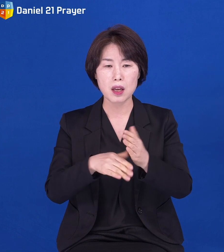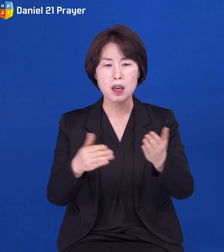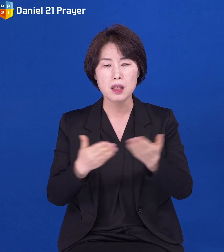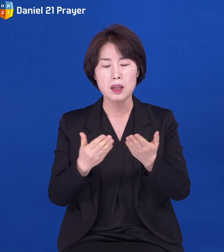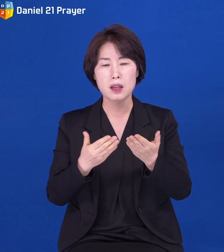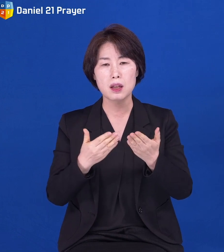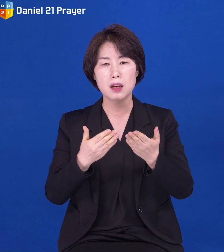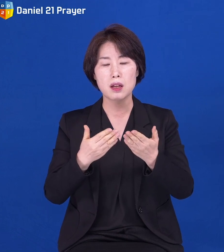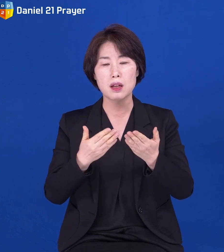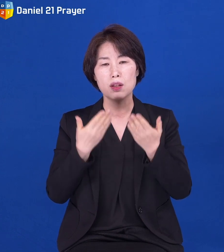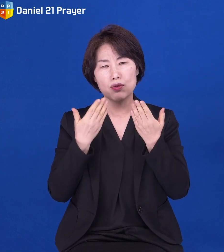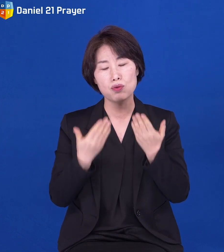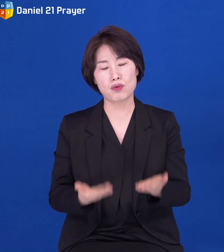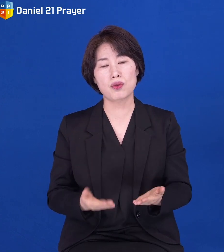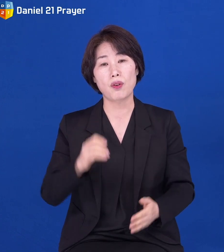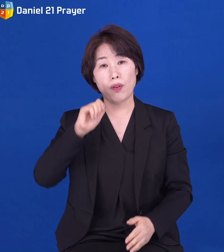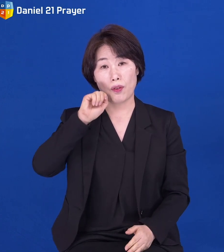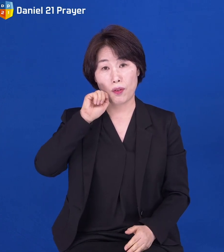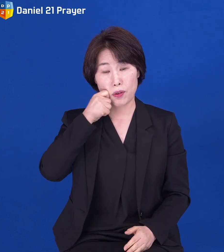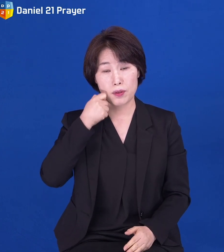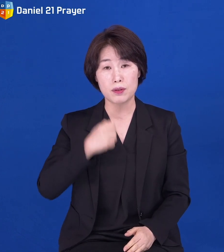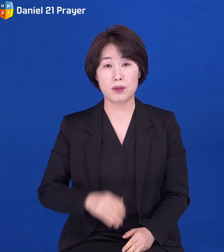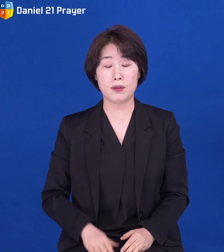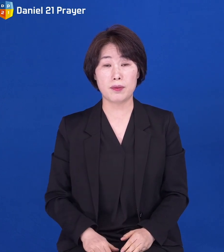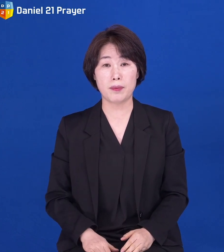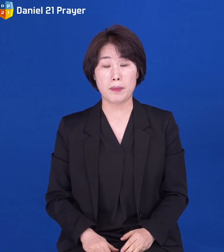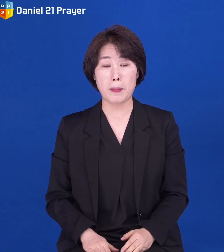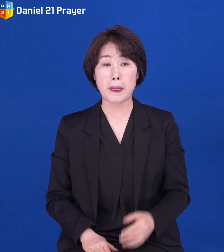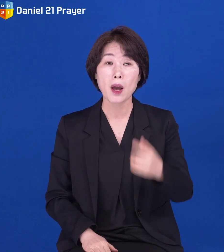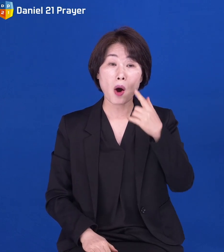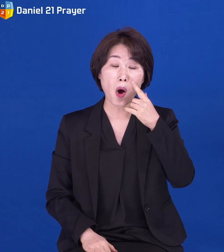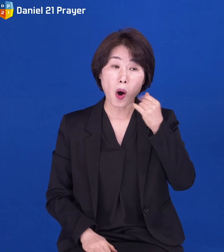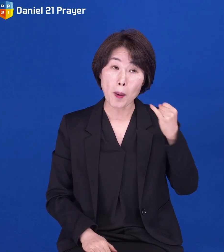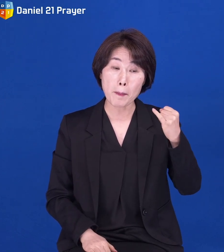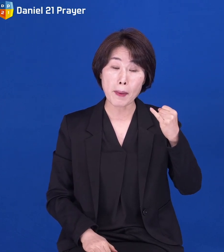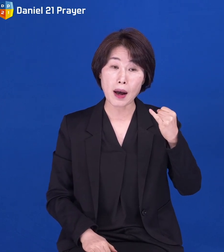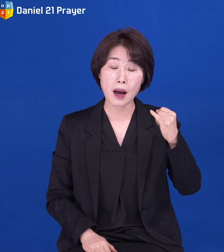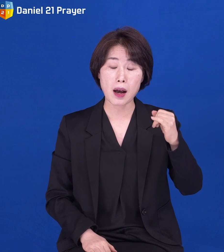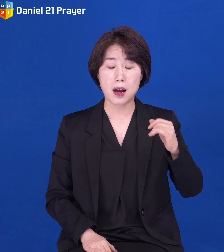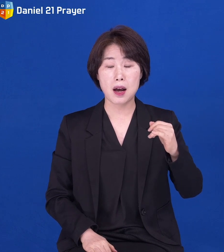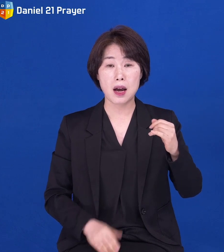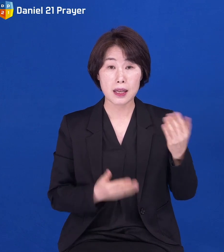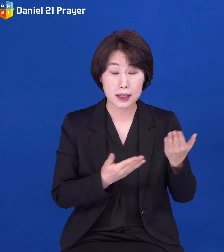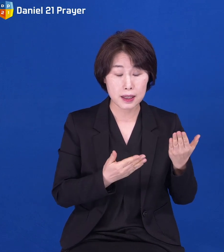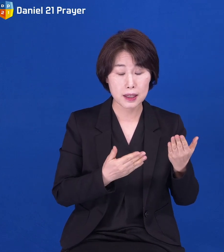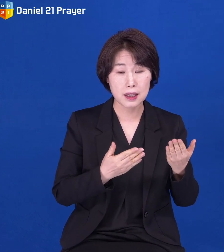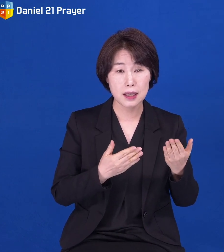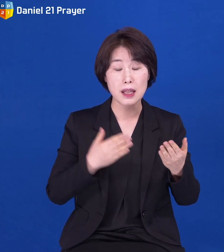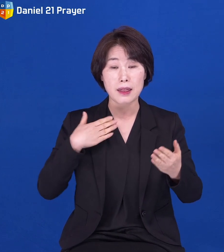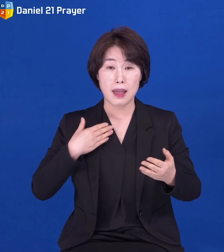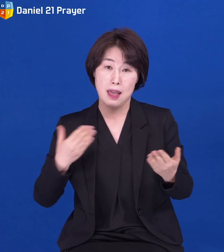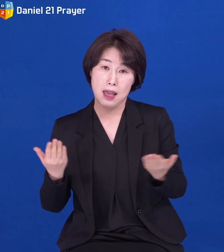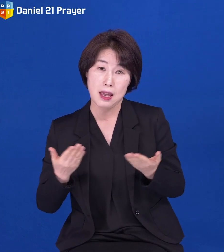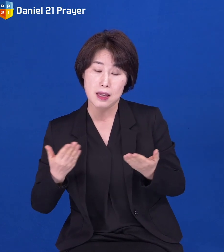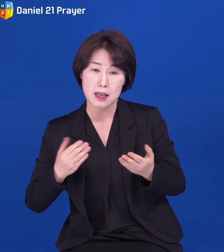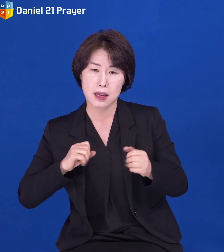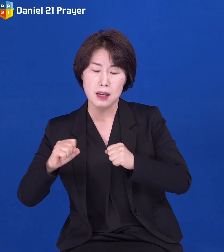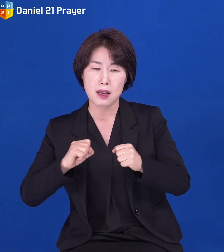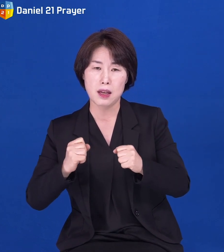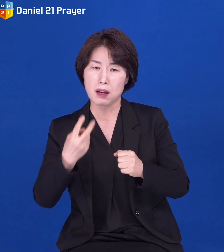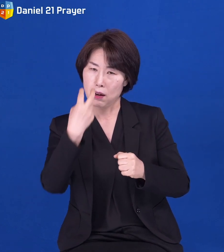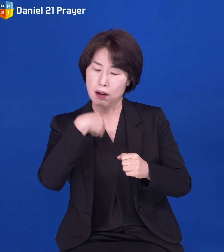또 그냥 다 병행할 수 있을 거라고 생각을 했어요. 그래가지고 이제 아이를 이제 딱 놔두고 이제